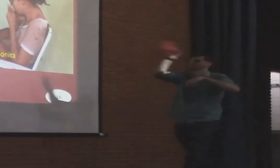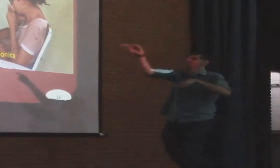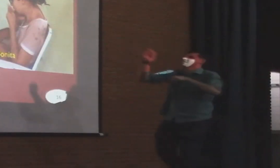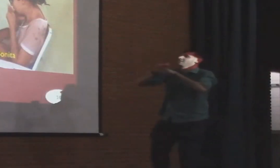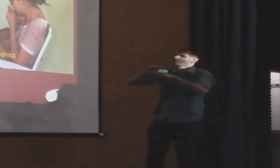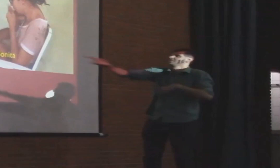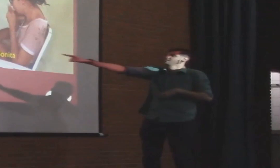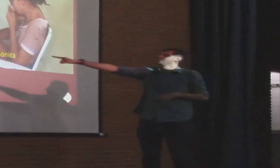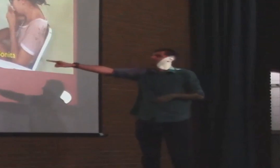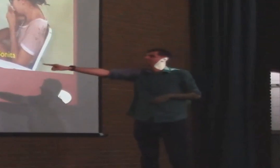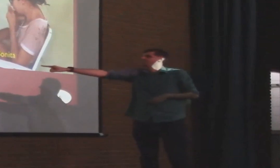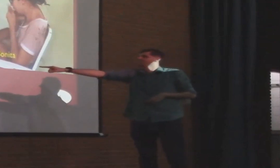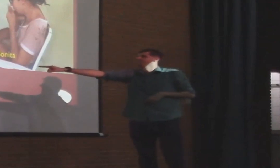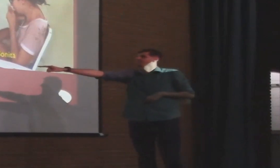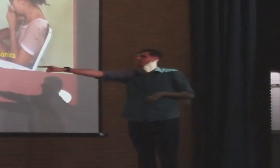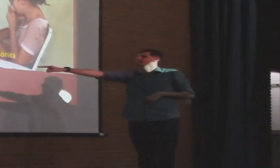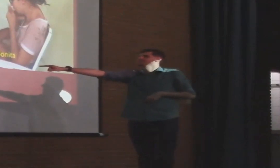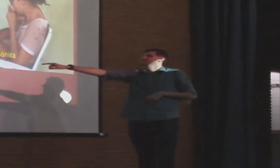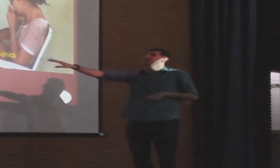Tudo bem, pode parar esse vídeo aqui já.